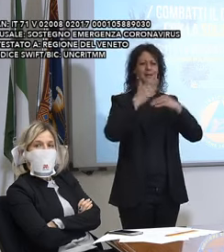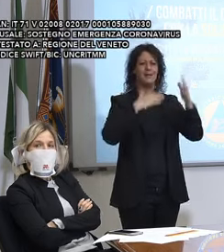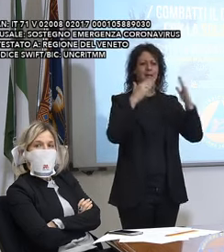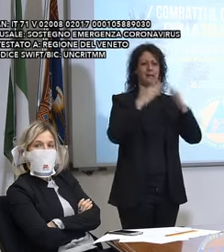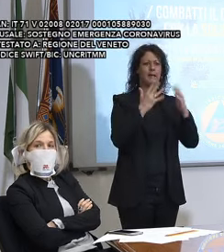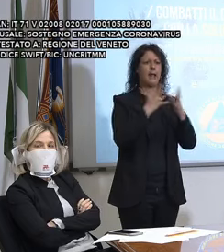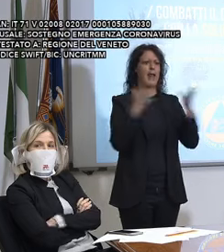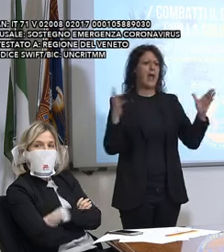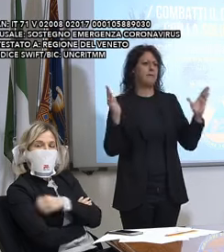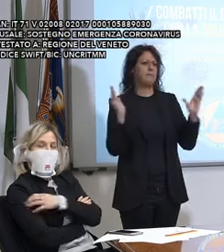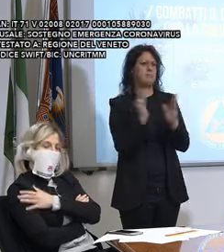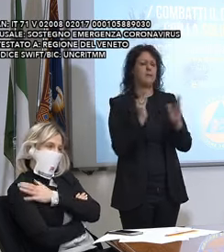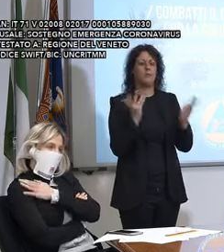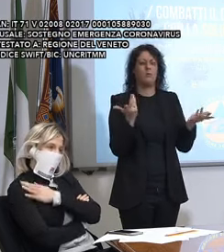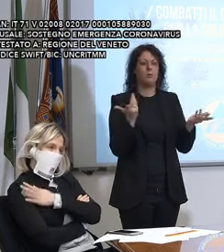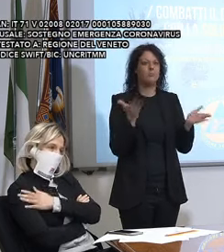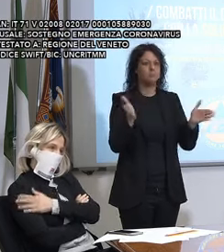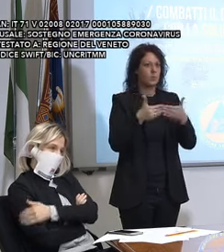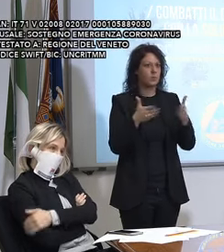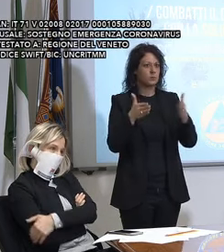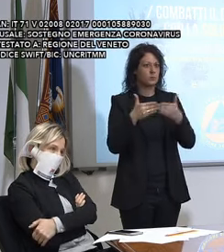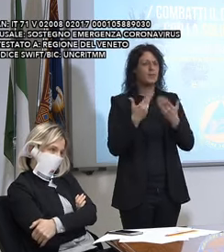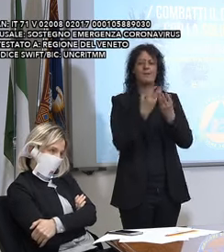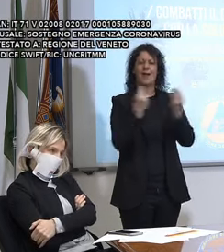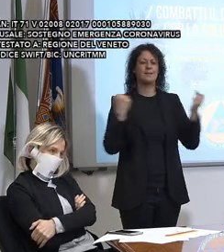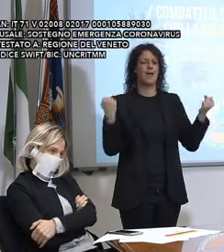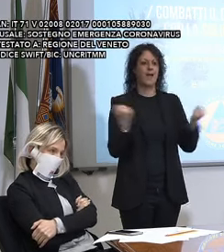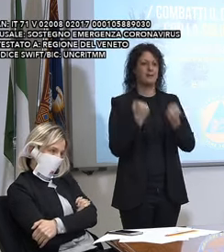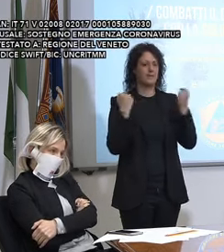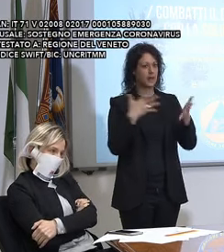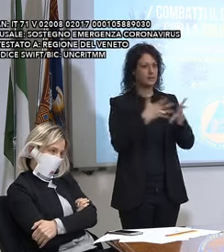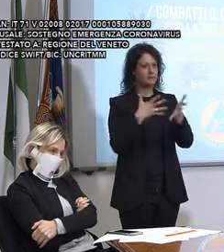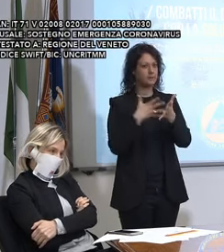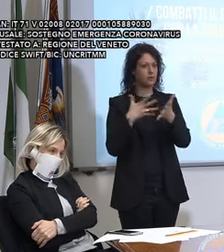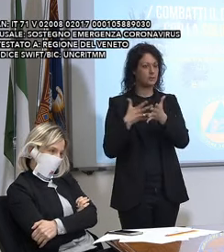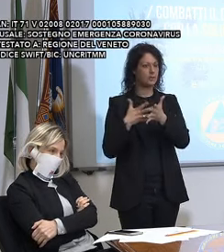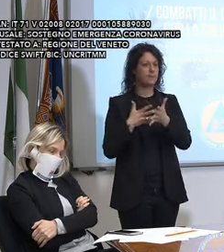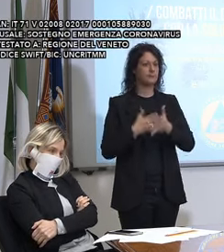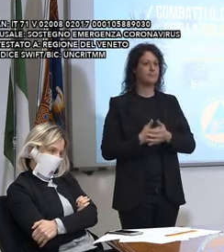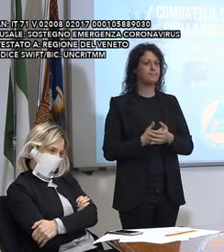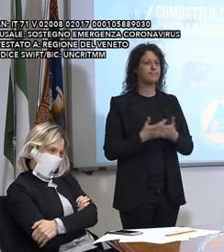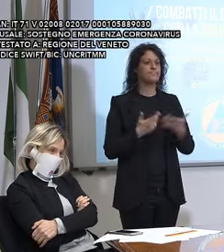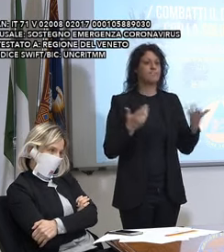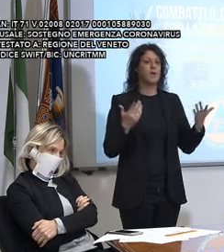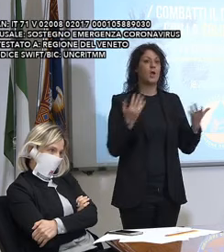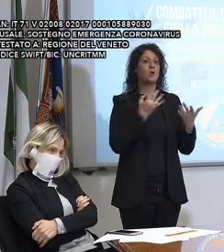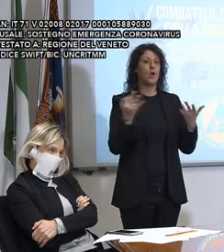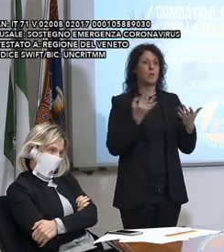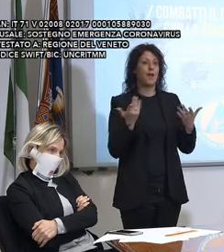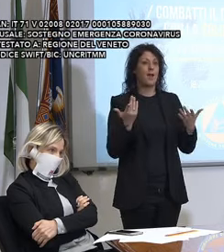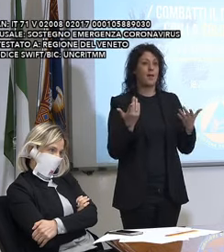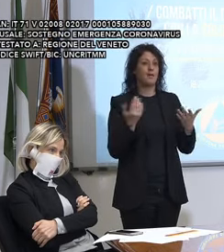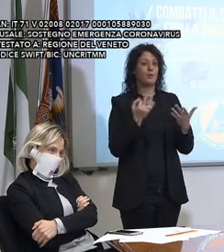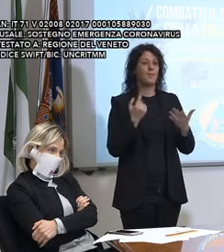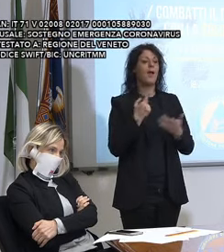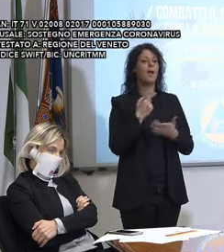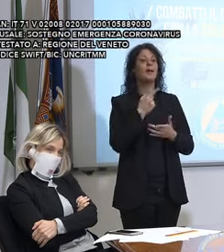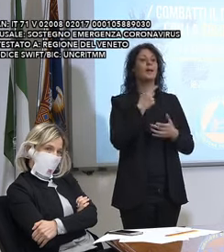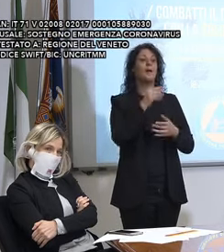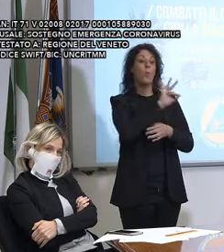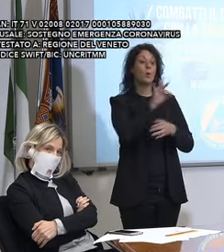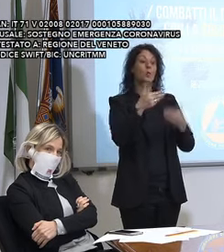o piccoli che siano, cioè, c'è una miriade di attività. Giustamente nel momento in cui il lockdown non c'è più c'è una sperequazione, no? C'è chi va